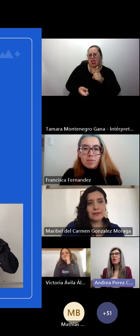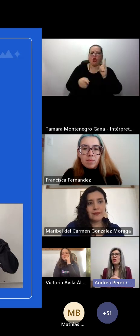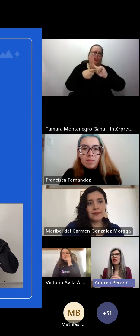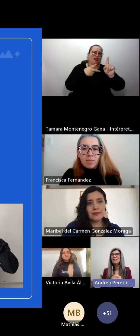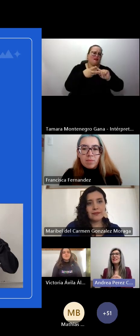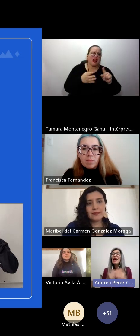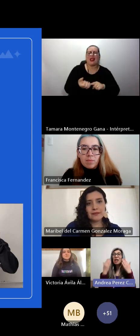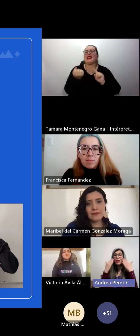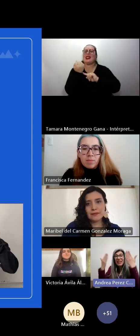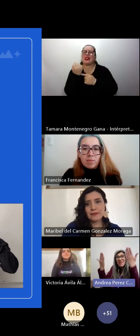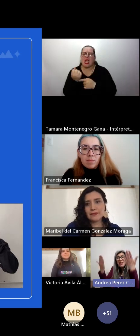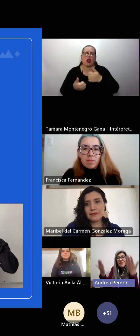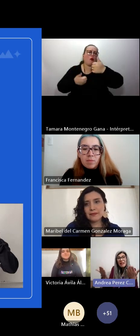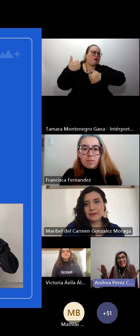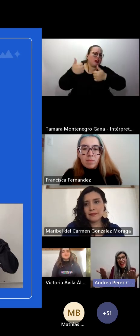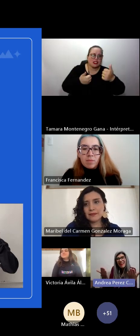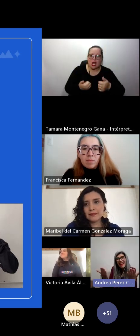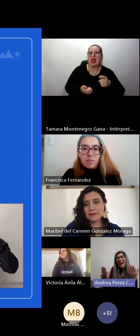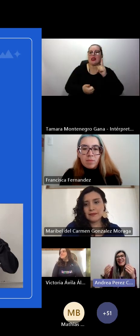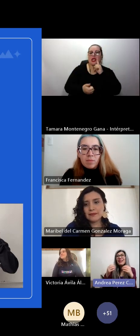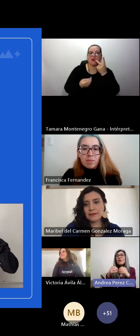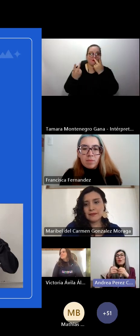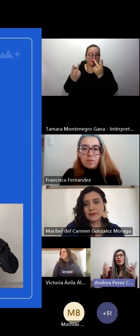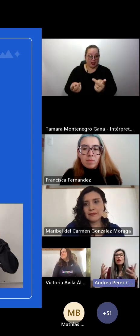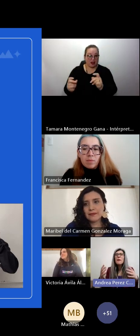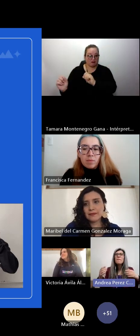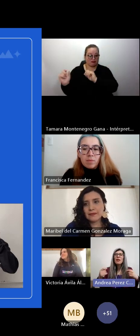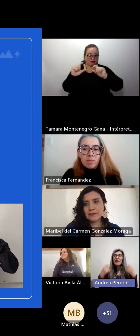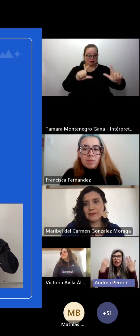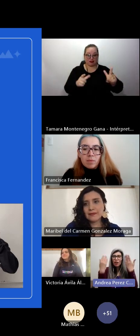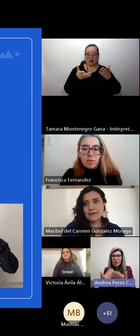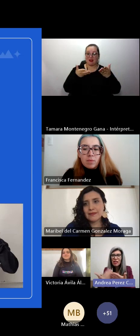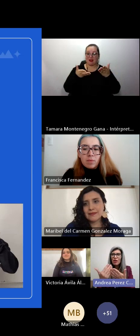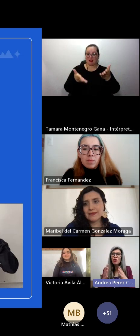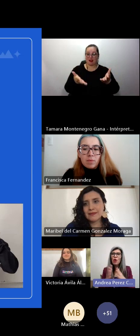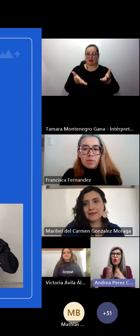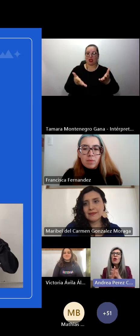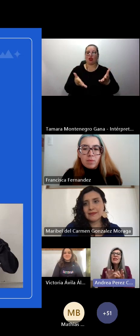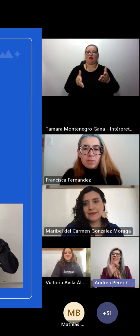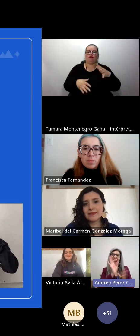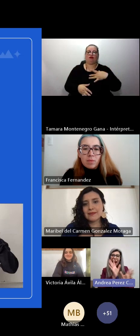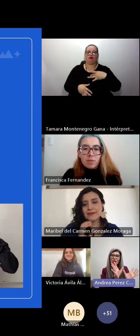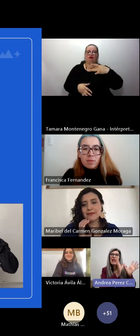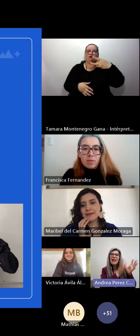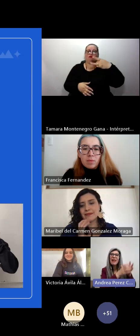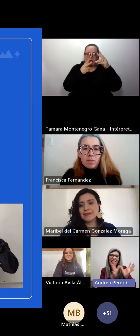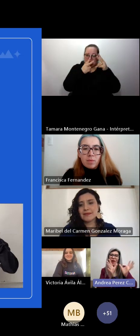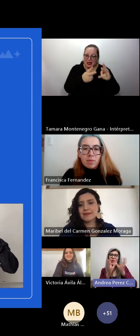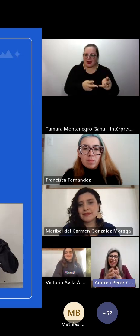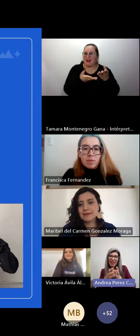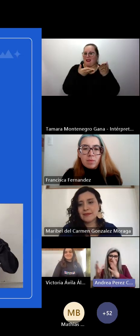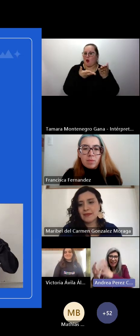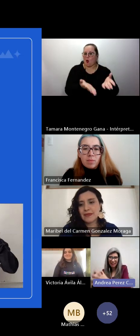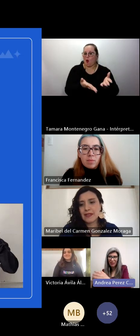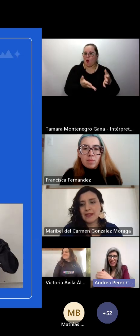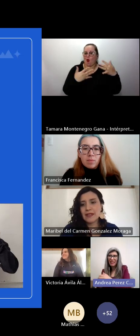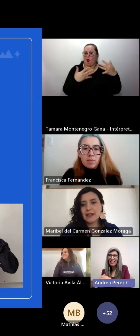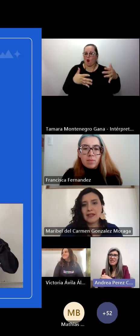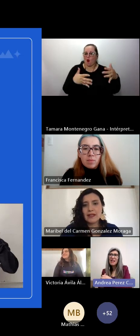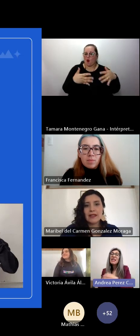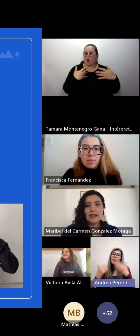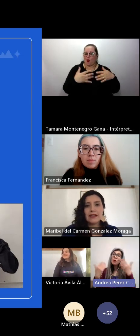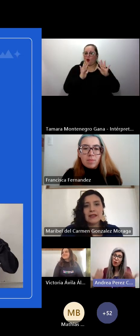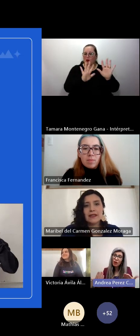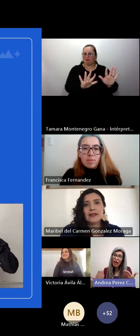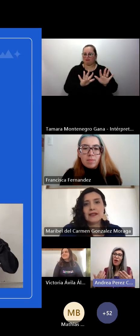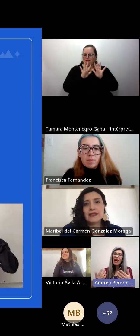técnicos profesionales. Y ustedes ven en pantalla a quienes fueron reconocidos como destacados en cada una de estas